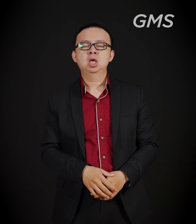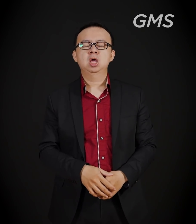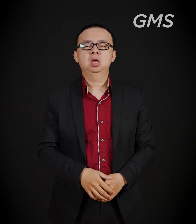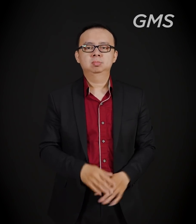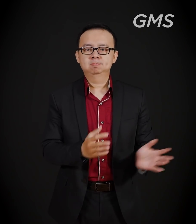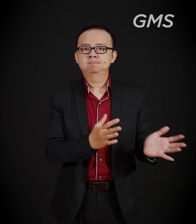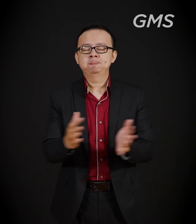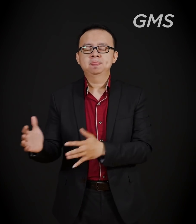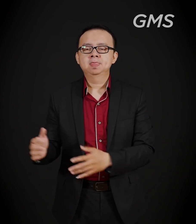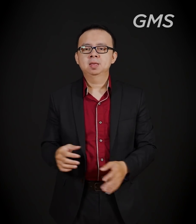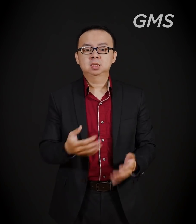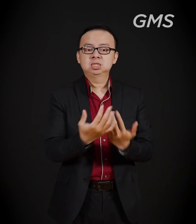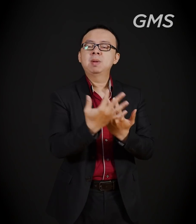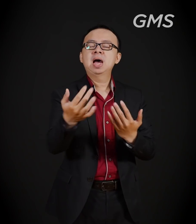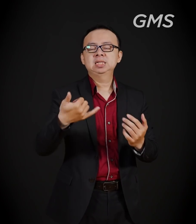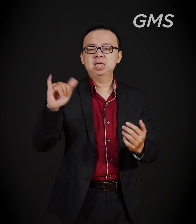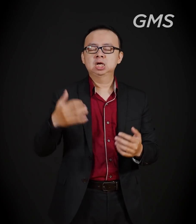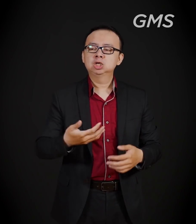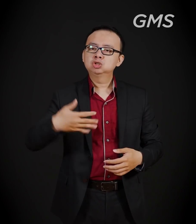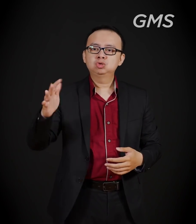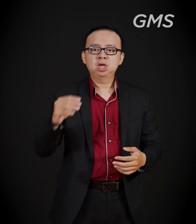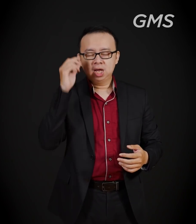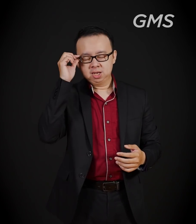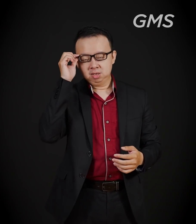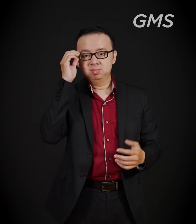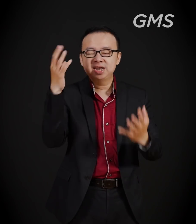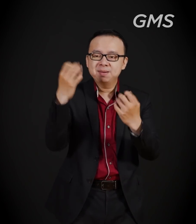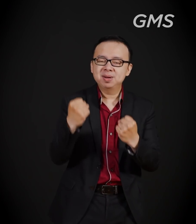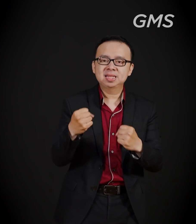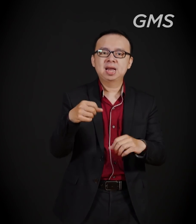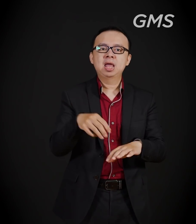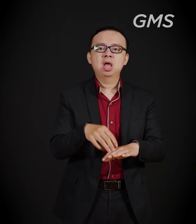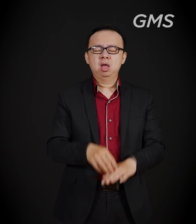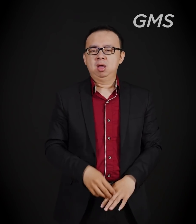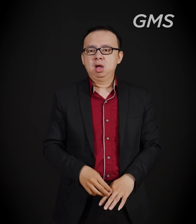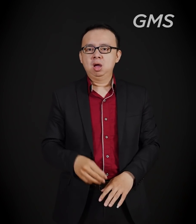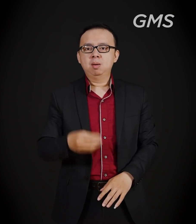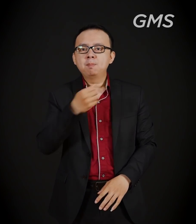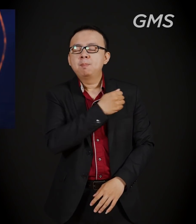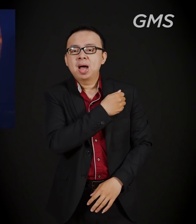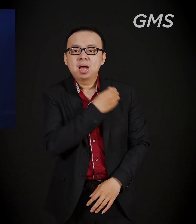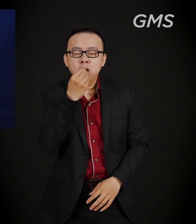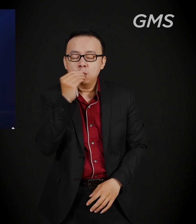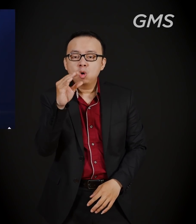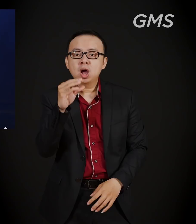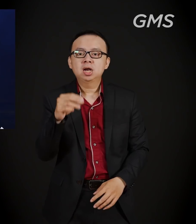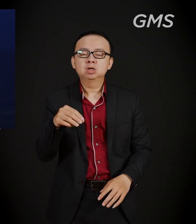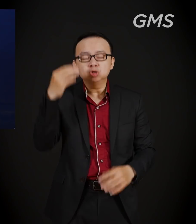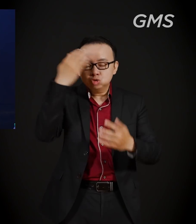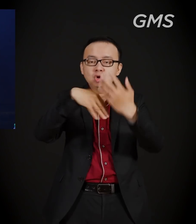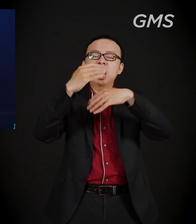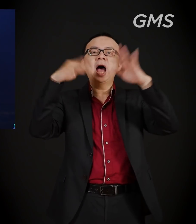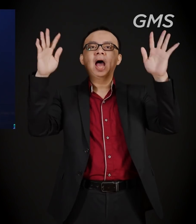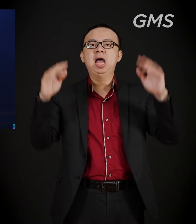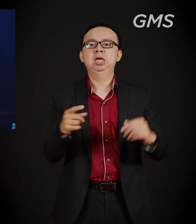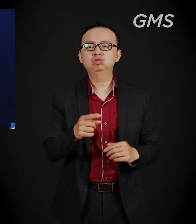karunia berbahasa roh. Ada kalanya kau harus masuk kamar dan hanya dalam penyembahan berbahasa roh. Walaupun ada gereja-gereja